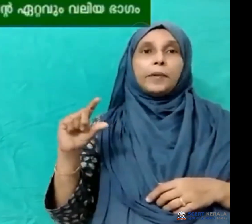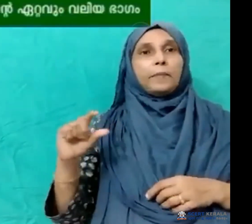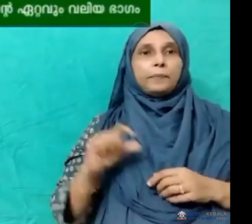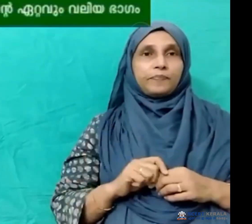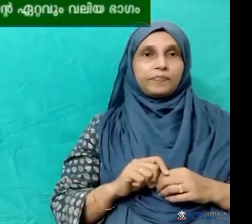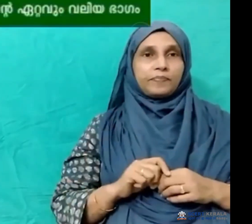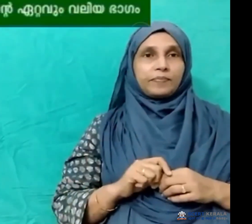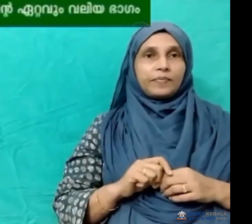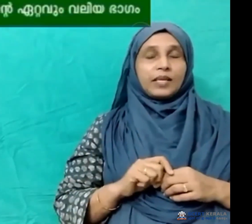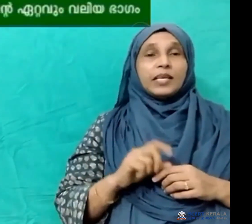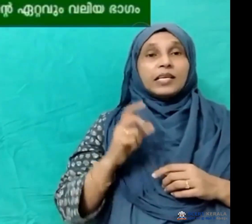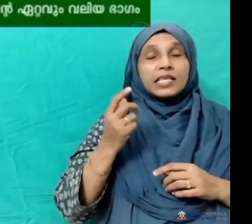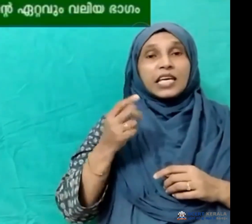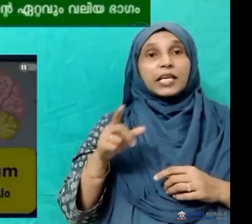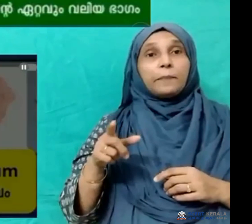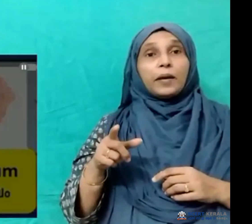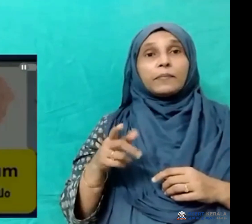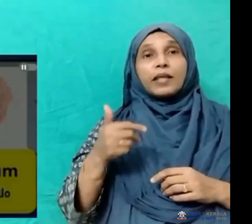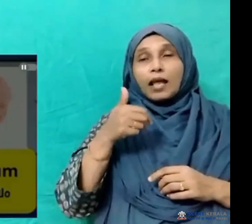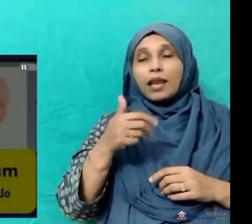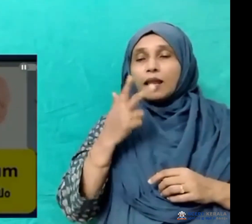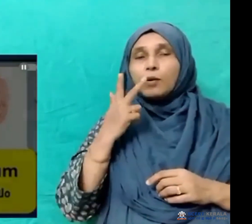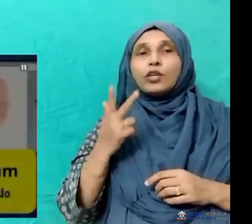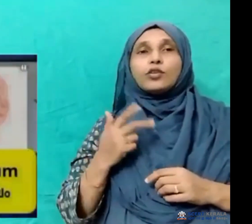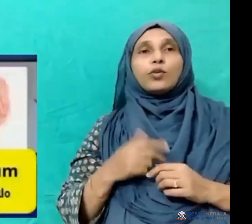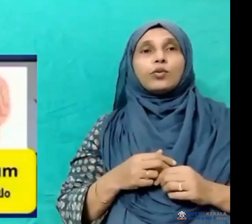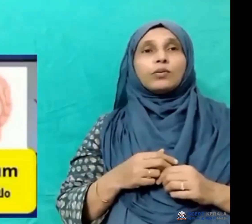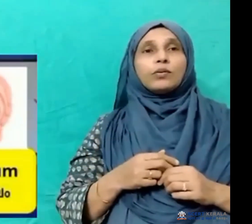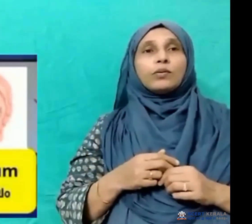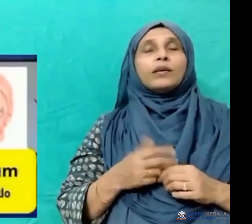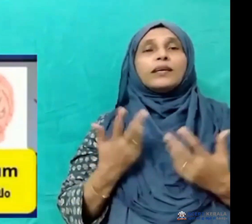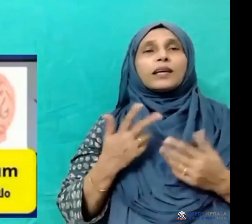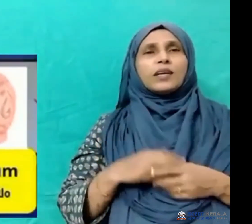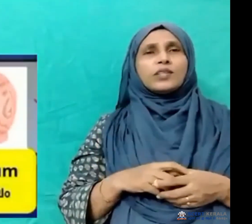സെറിബ്രം. ഈ സെറിബ്രം നല്ല പോലെ ഒന്ന് നോക്കൂ, എന്താ കാണുന്നത്?